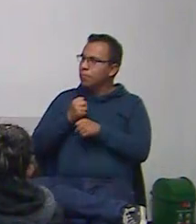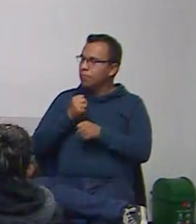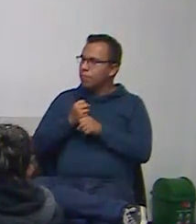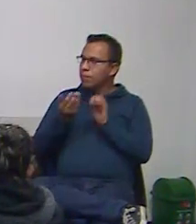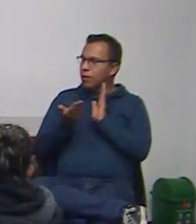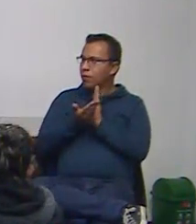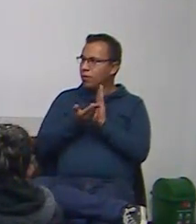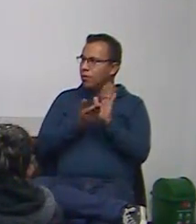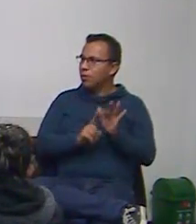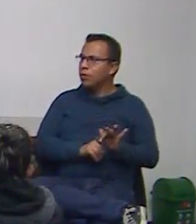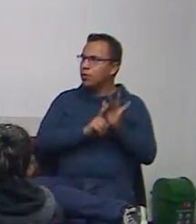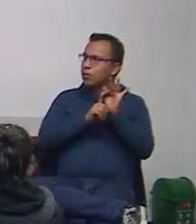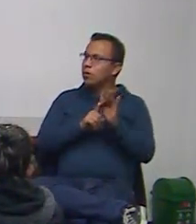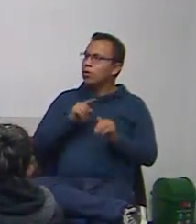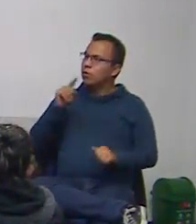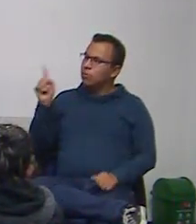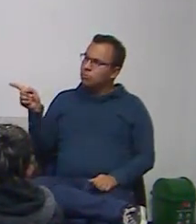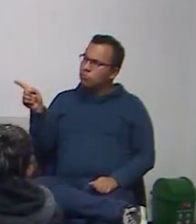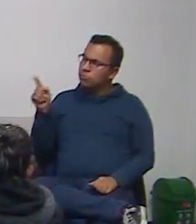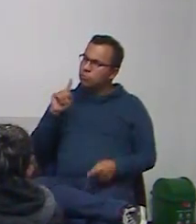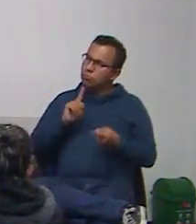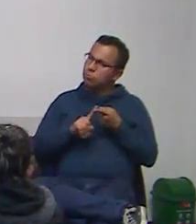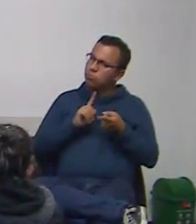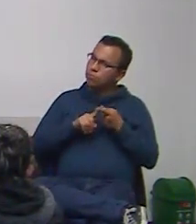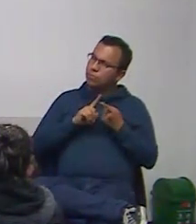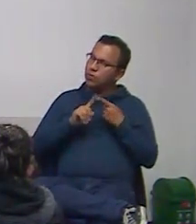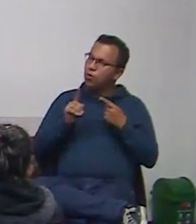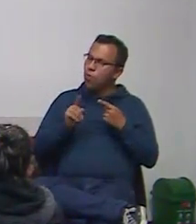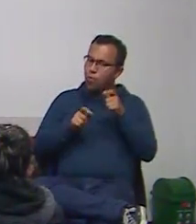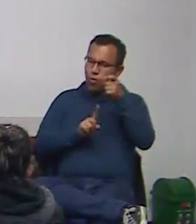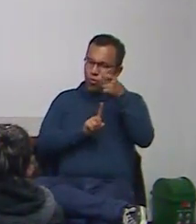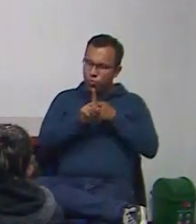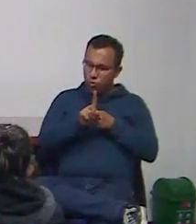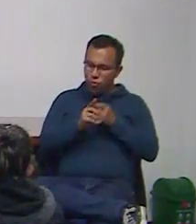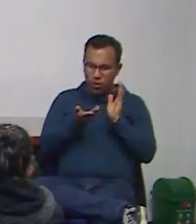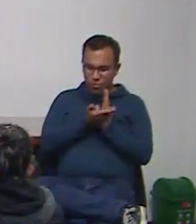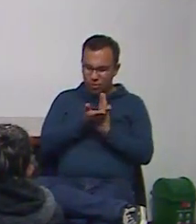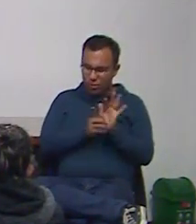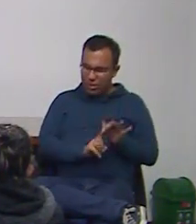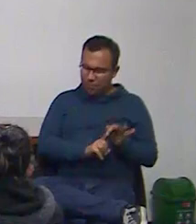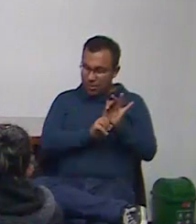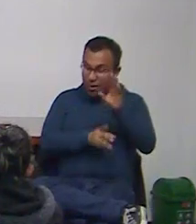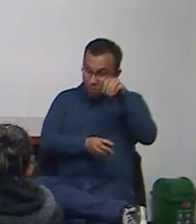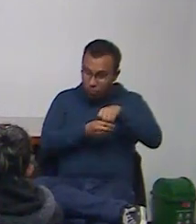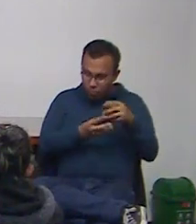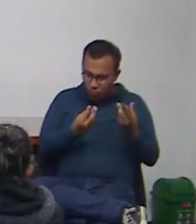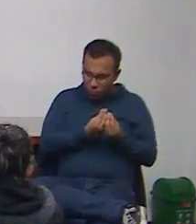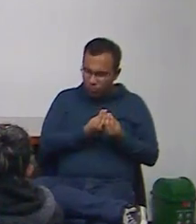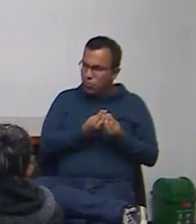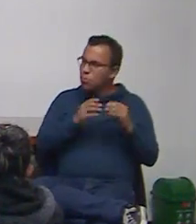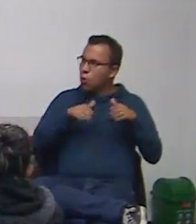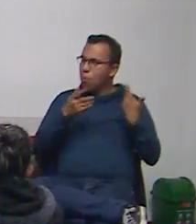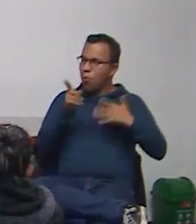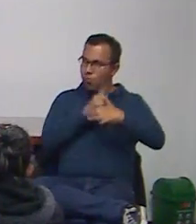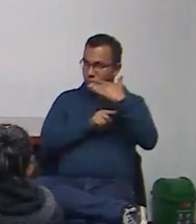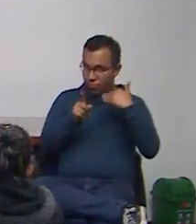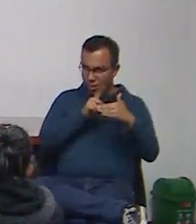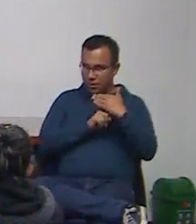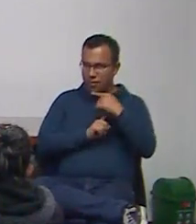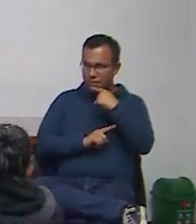con educadores especiales primero Cómo percibes el rol de esa educadora especial que tienes en tu equipo que es un